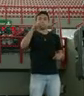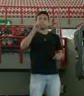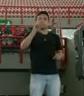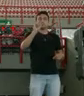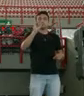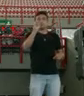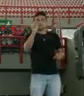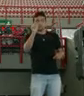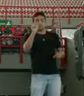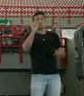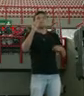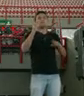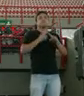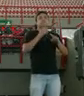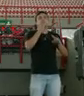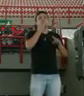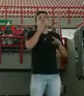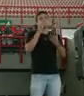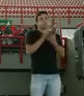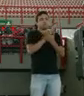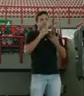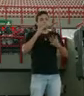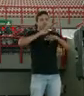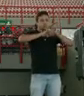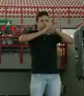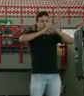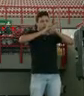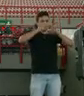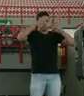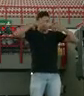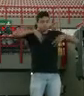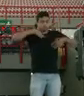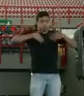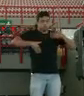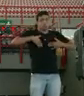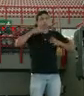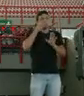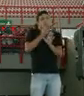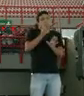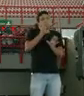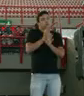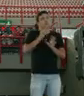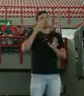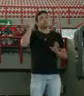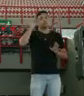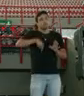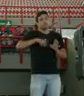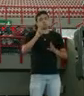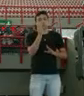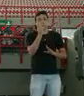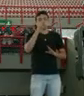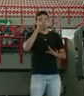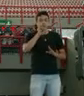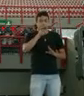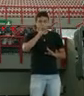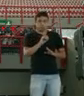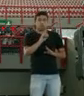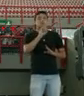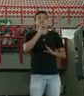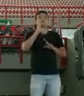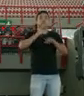muitos dos nossos distúrbios são distúrbios hormonais. Então, carece a gente poder compreender